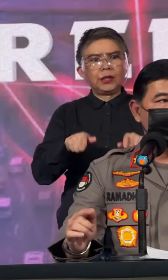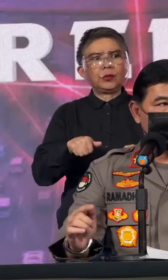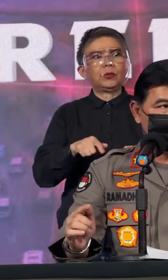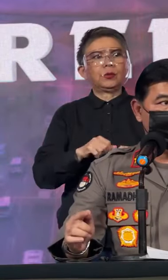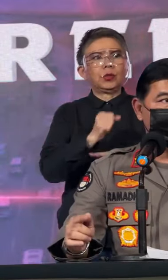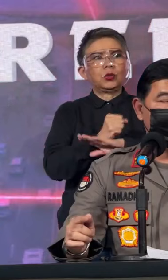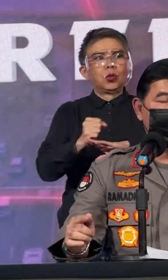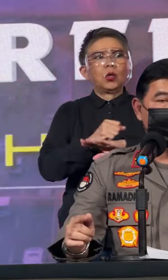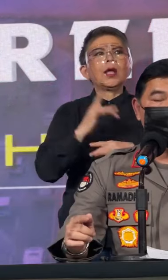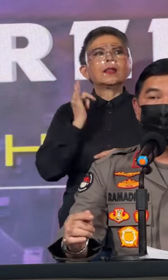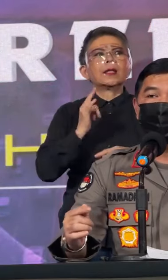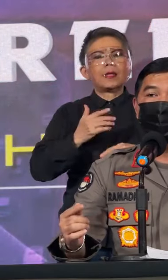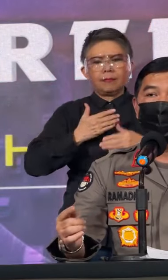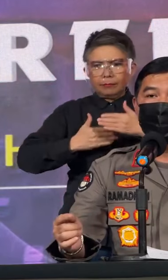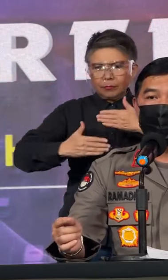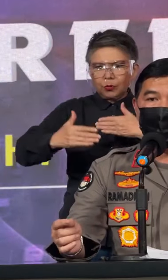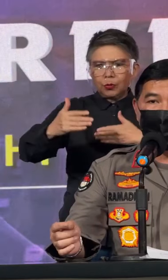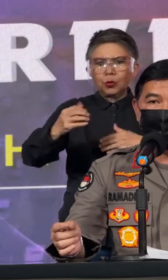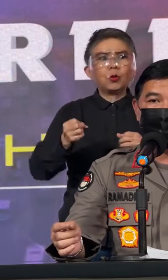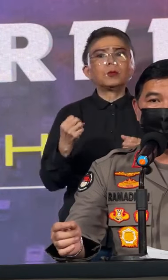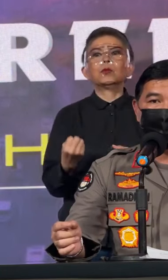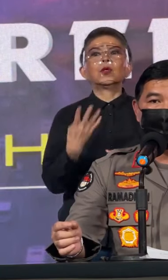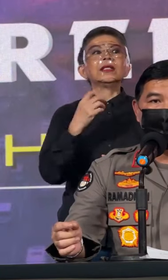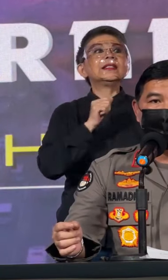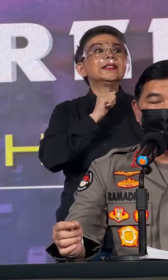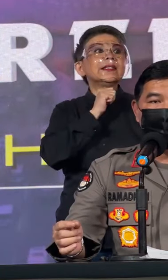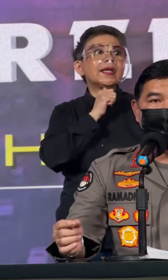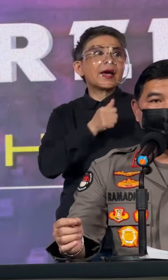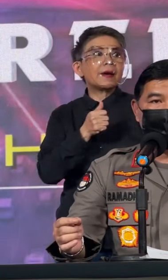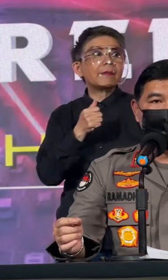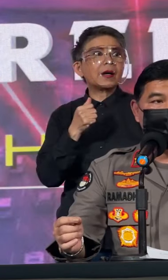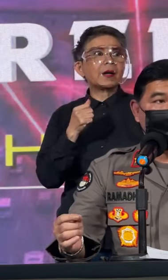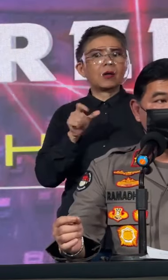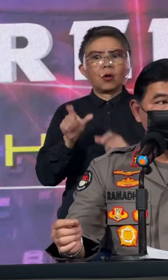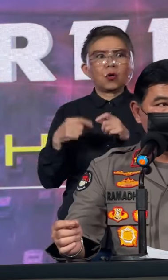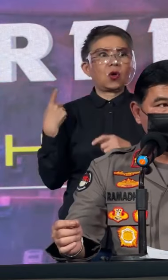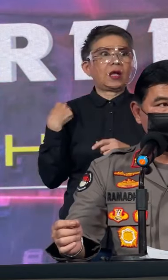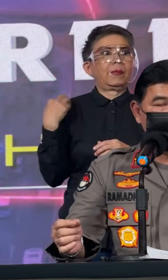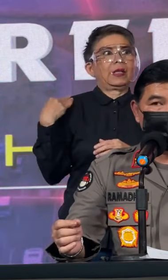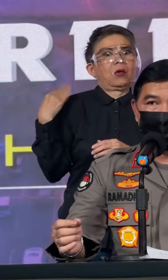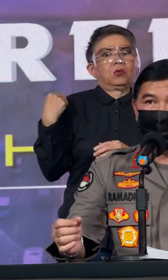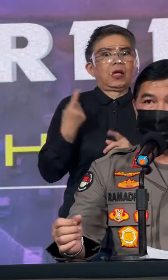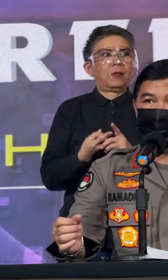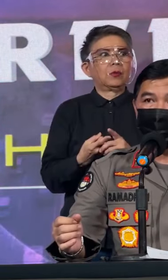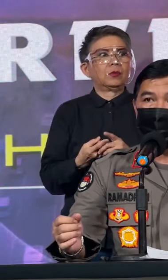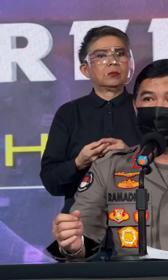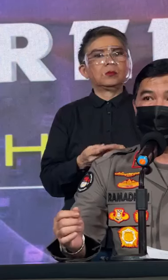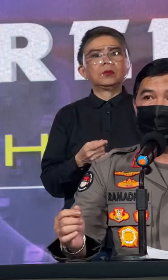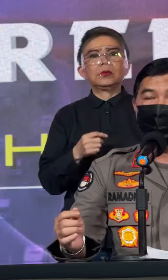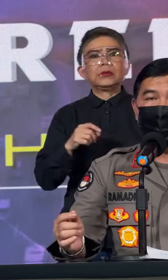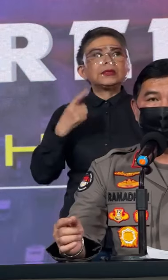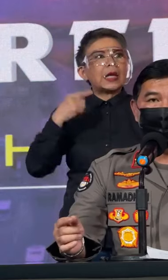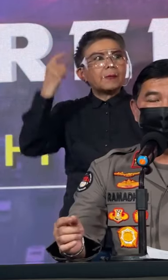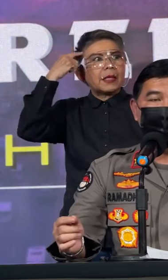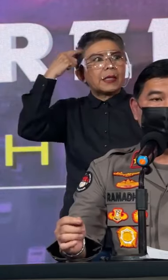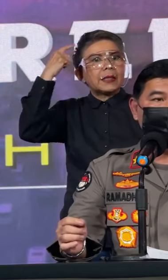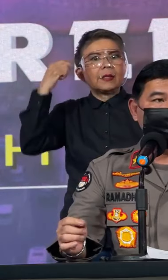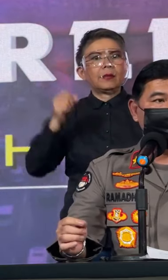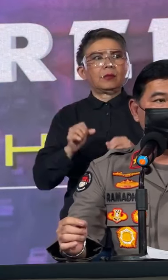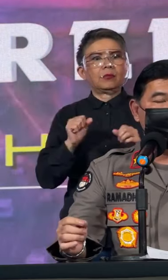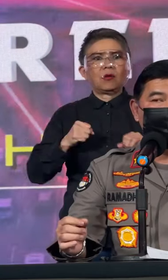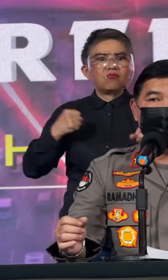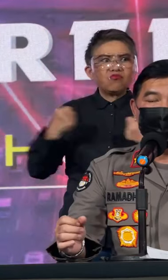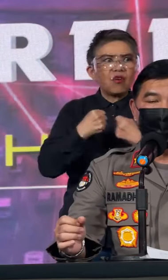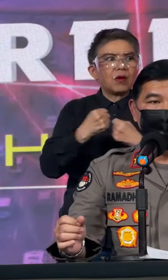tersebut terus berjalan untuk mengungkap para pelaku termasuk otak pelaku